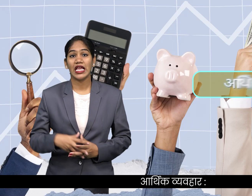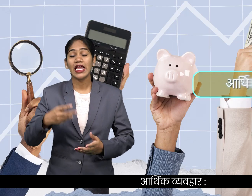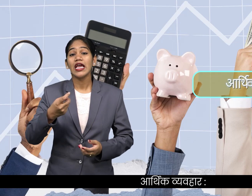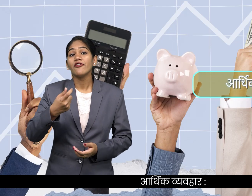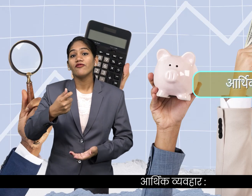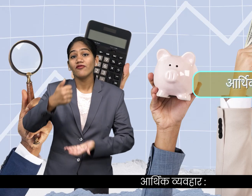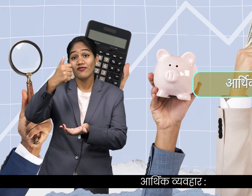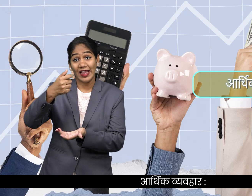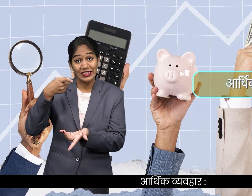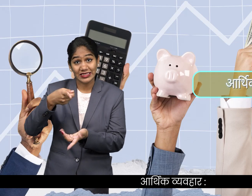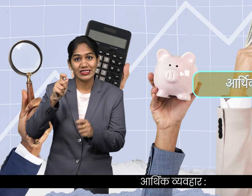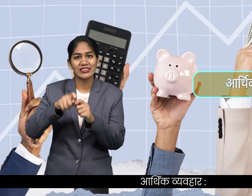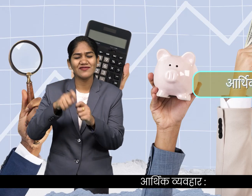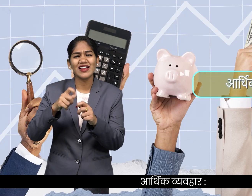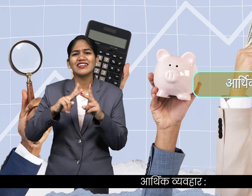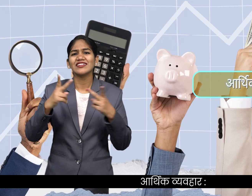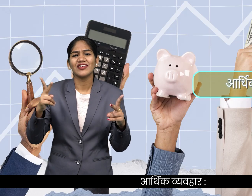आर्थिक व्यवहार,